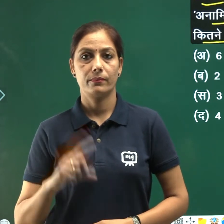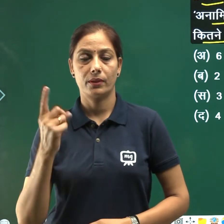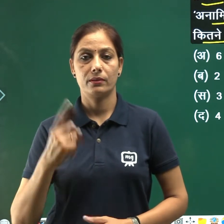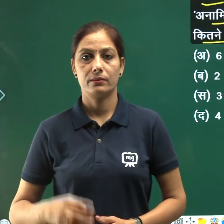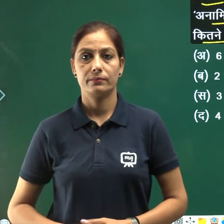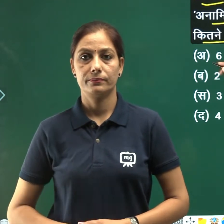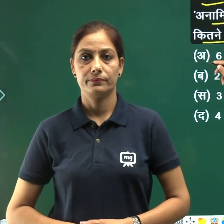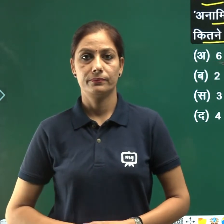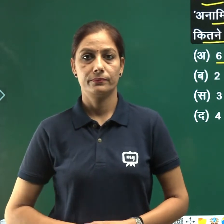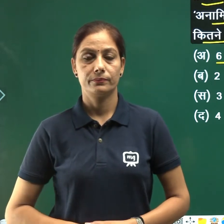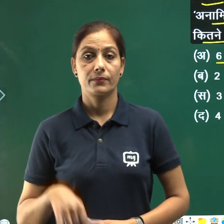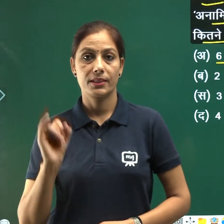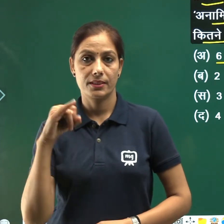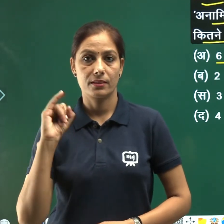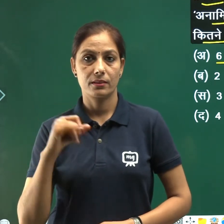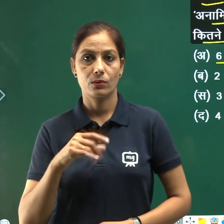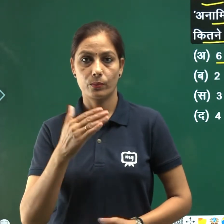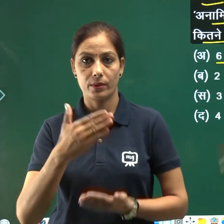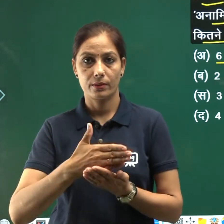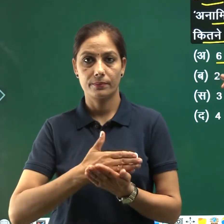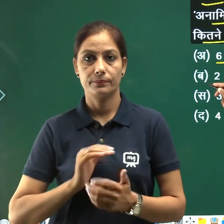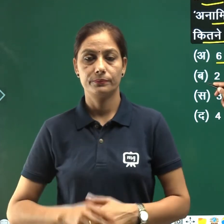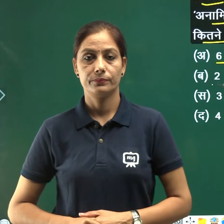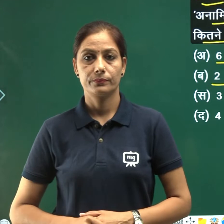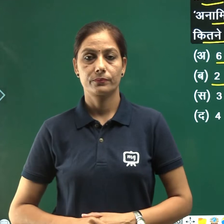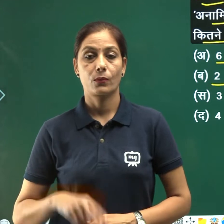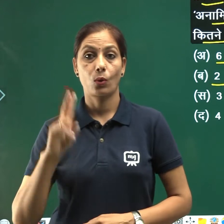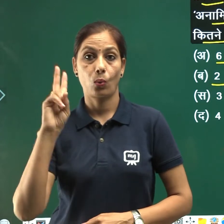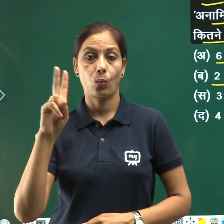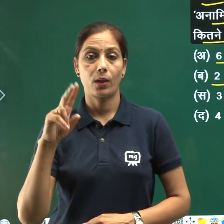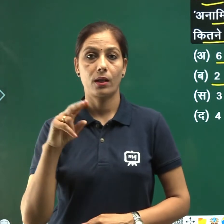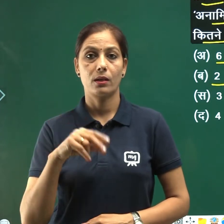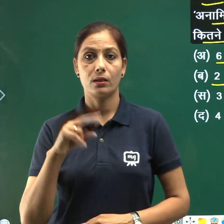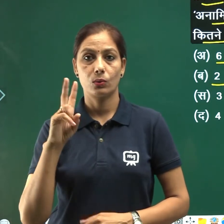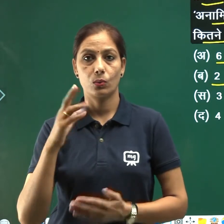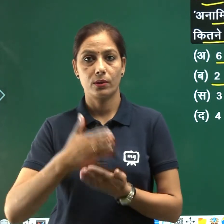पहला 6 खंडों में, दूसरा 2 खंडों में,